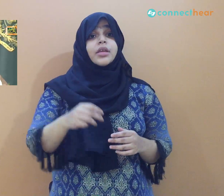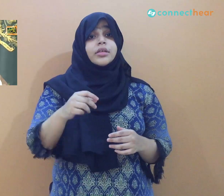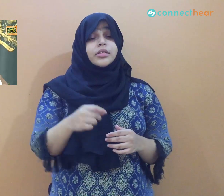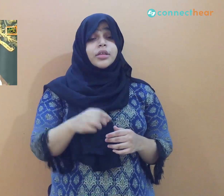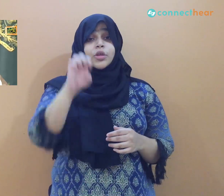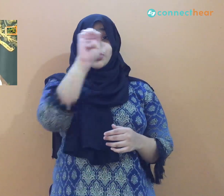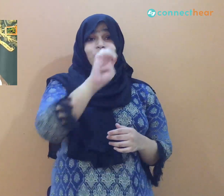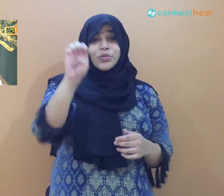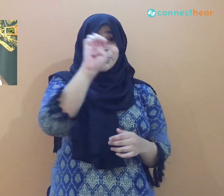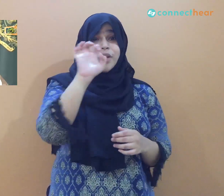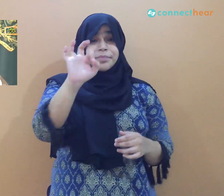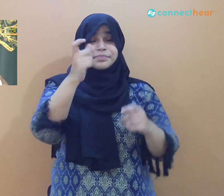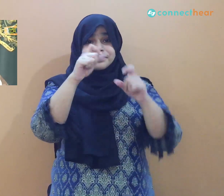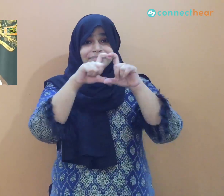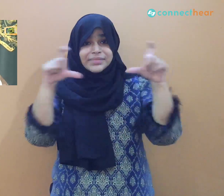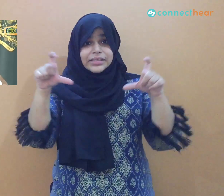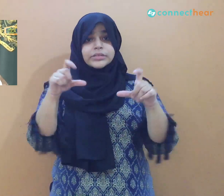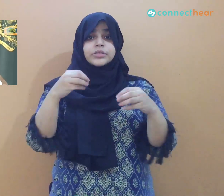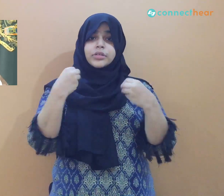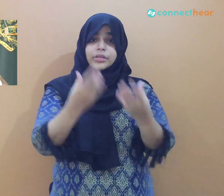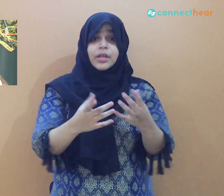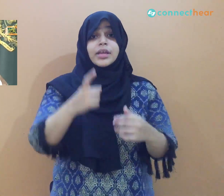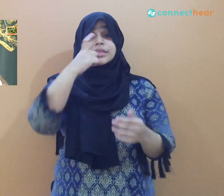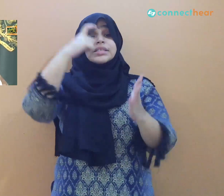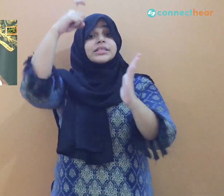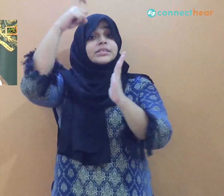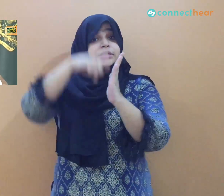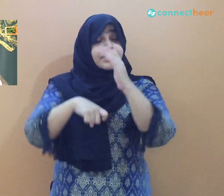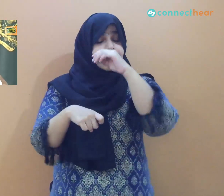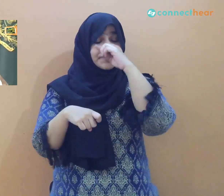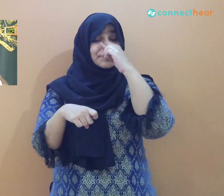یوروز کا پیکج دیا ہے. جاپان نے $1,000